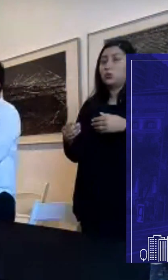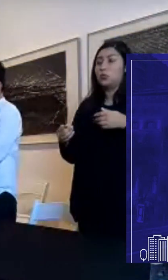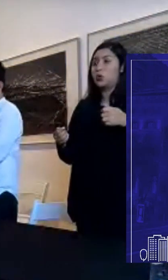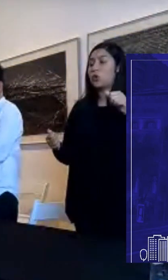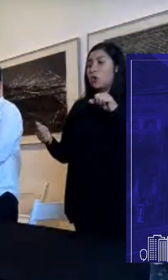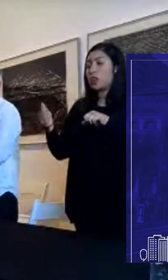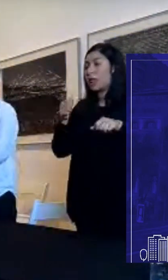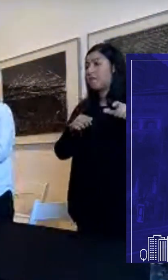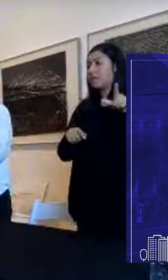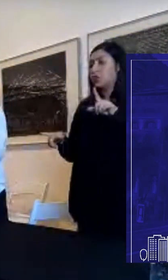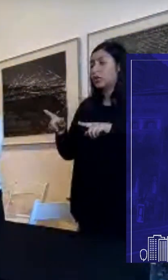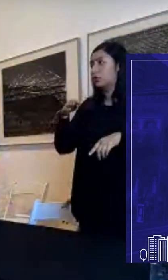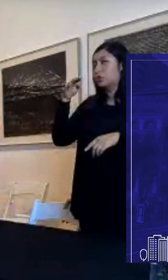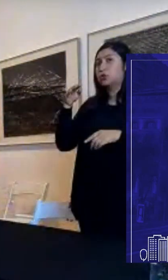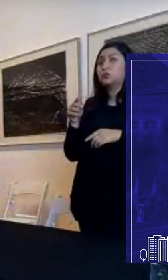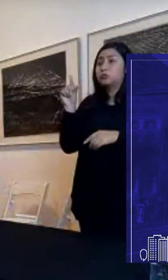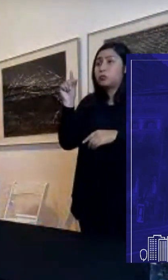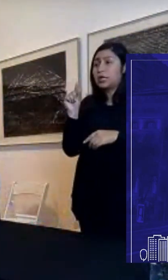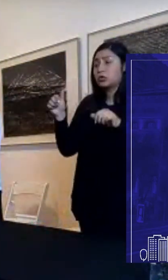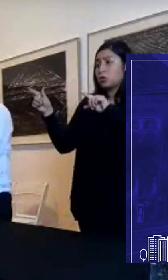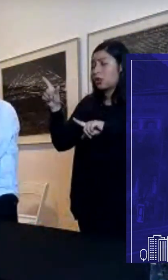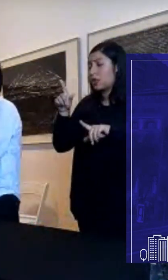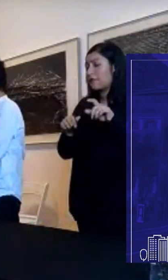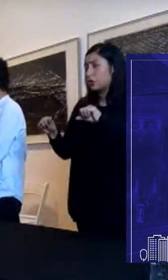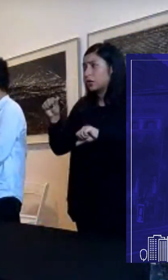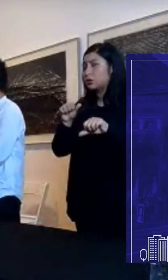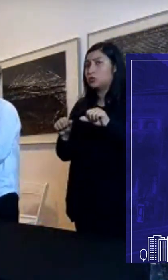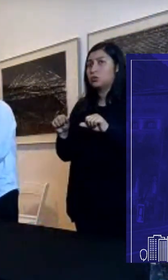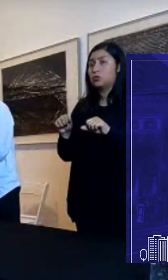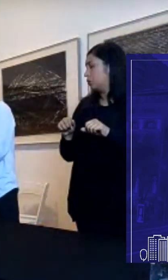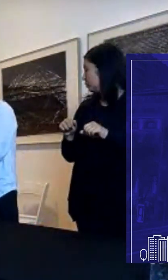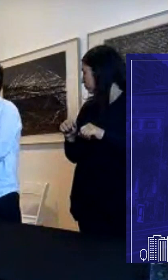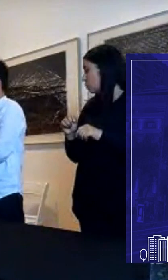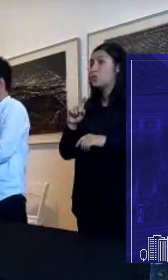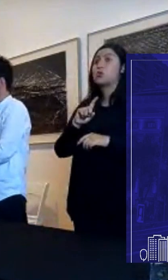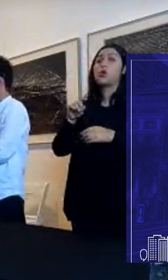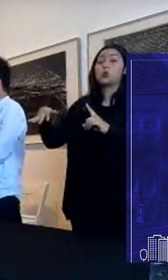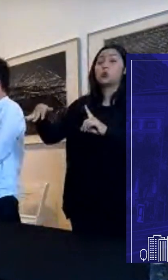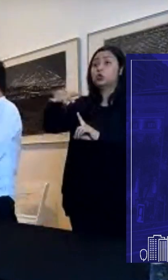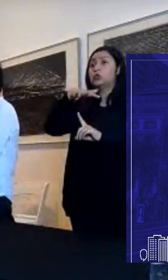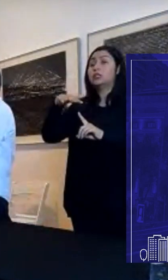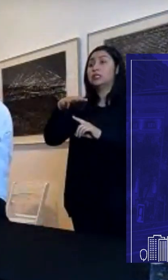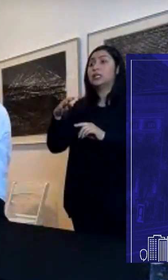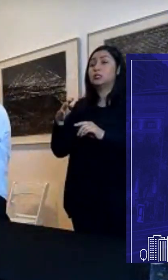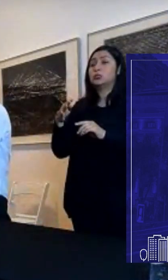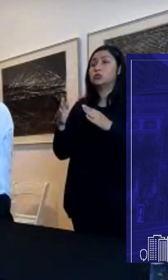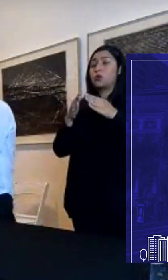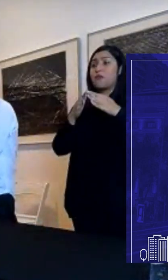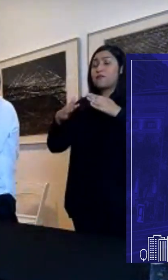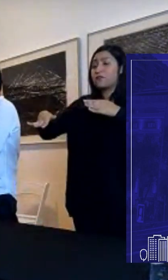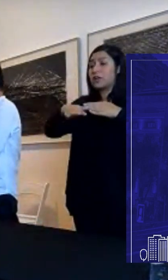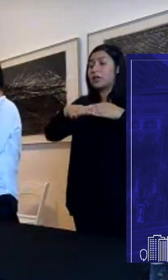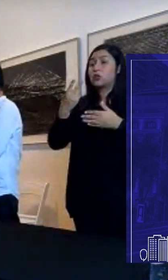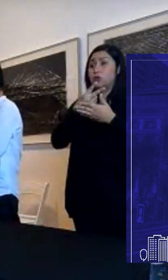de Barrio Arte, incluimos los microlaboratorios. Hacer un contexto, digamos, Barrio Arte nace en 2017 a